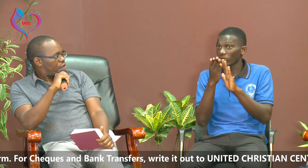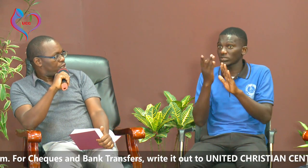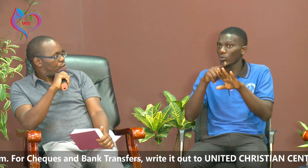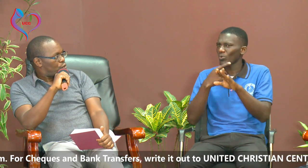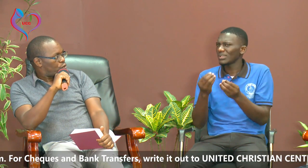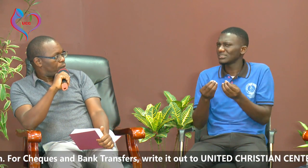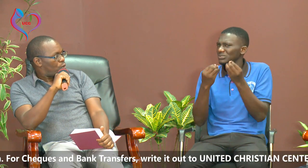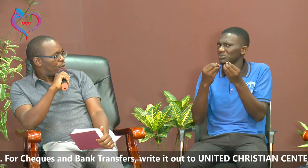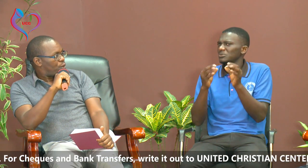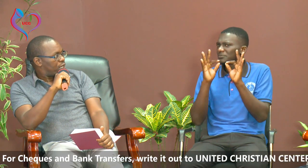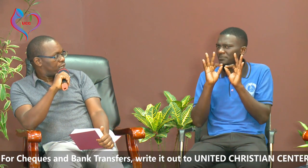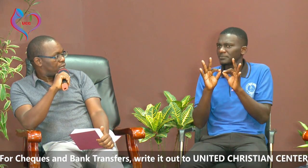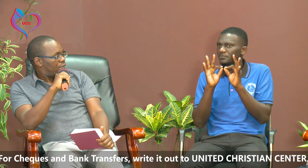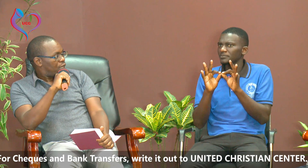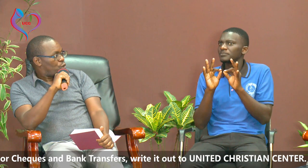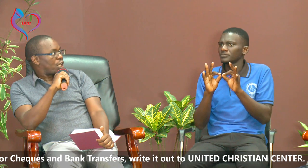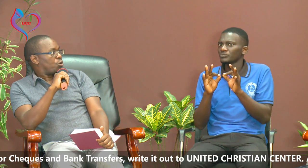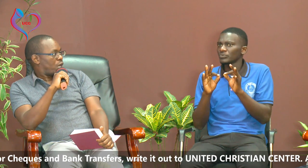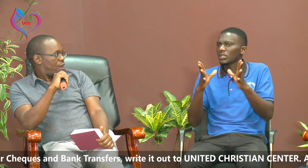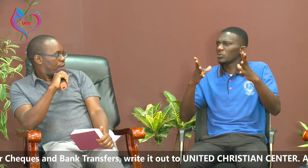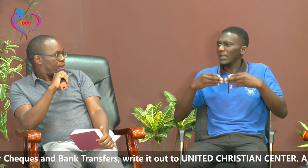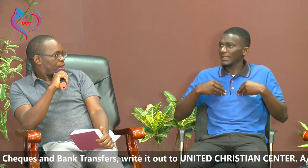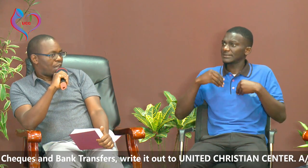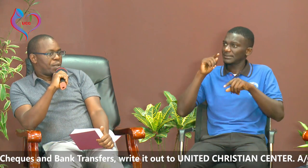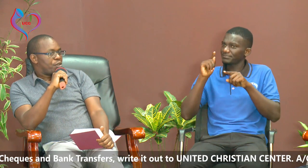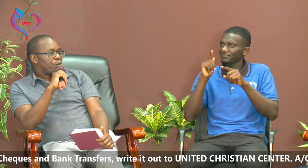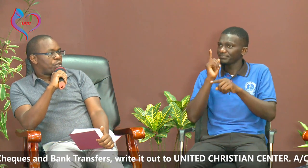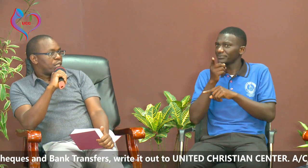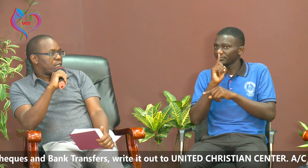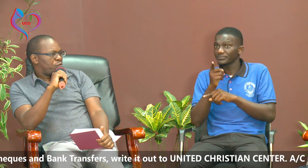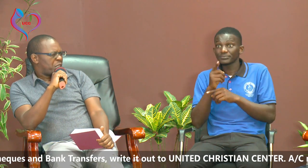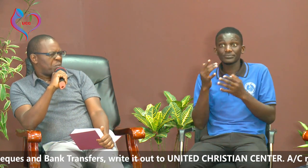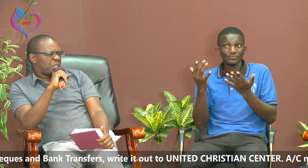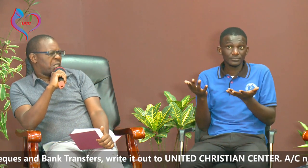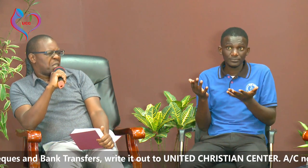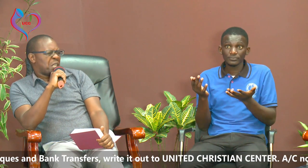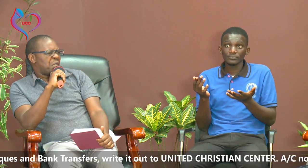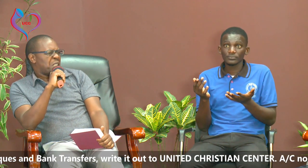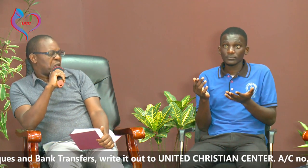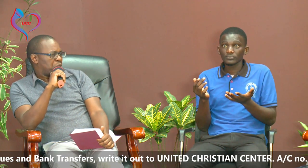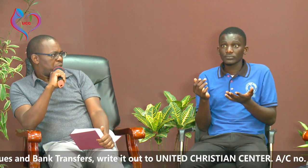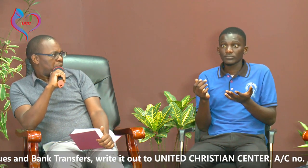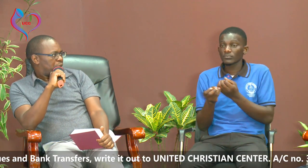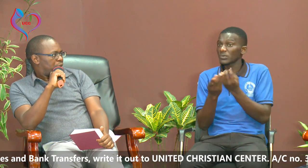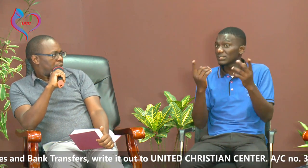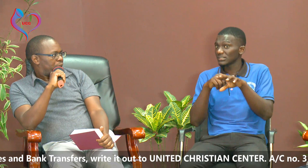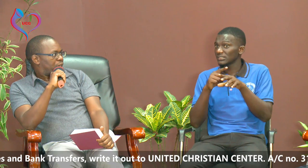eri rebuke je bakunenyeza notadduka I've been rebuked here several times sijimanyi na minji nyo